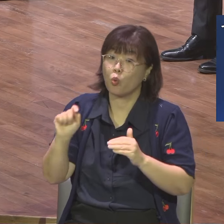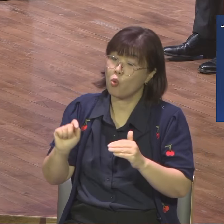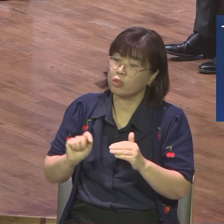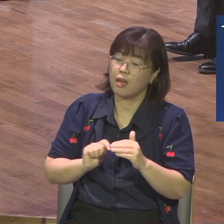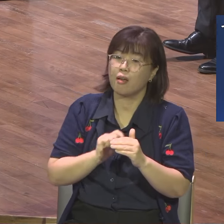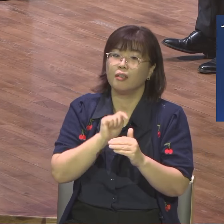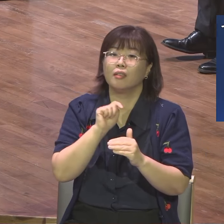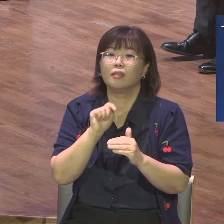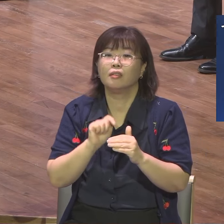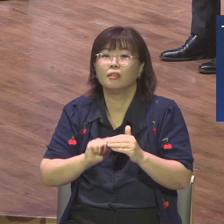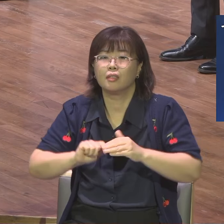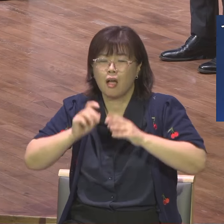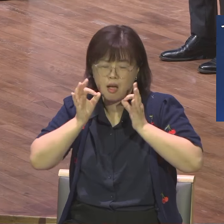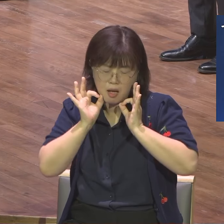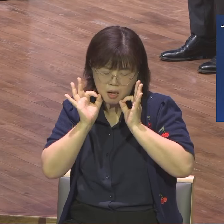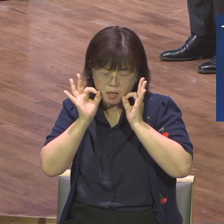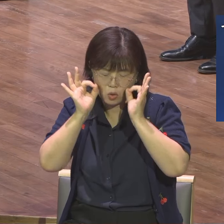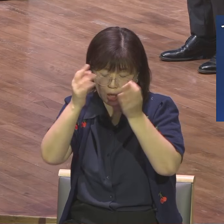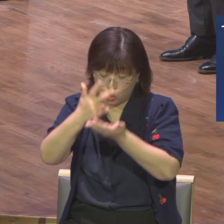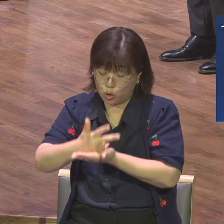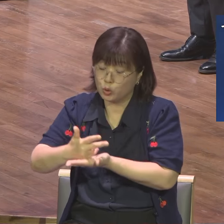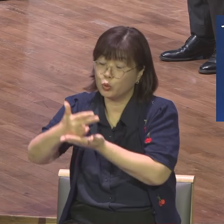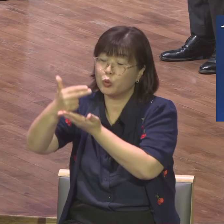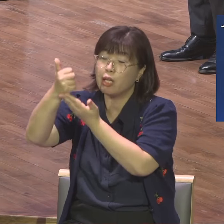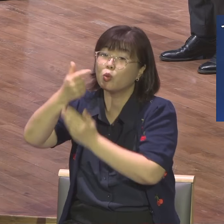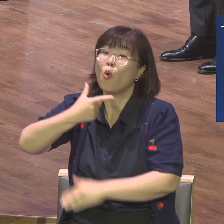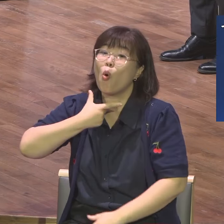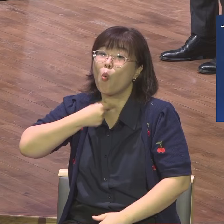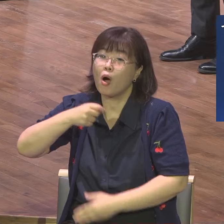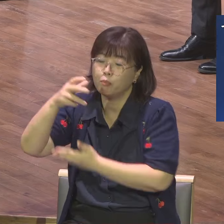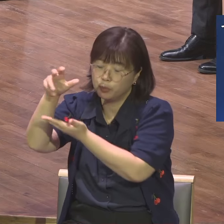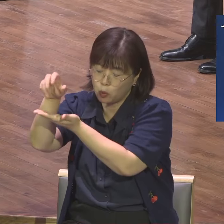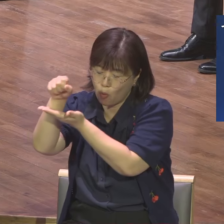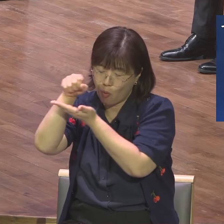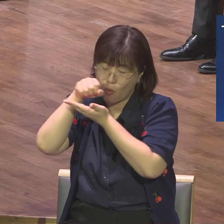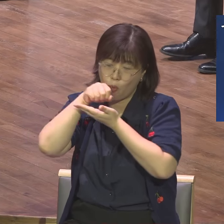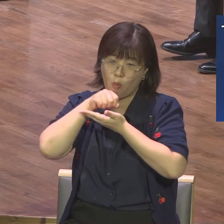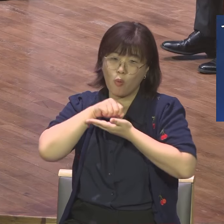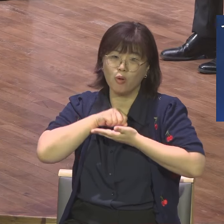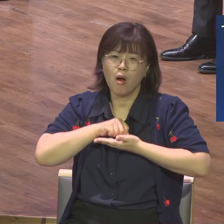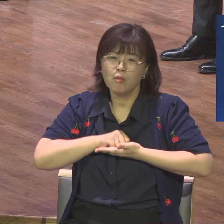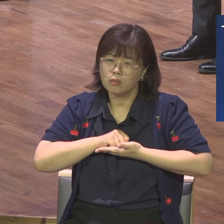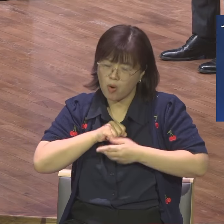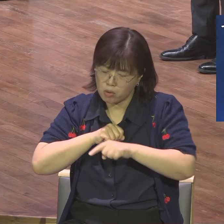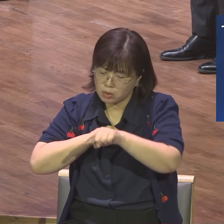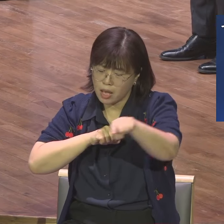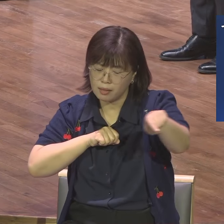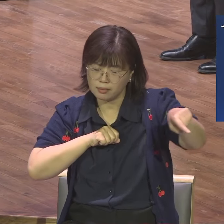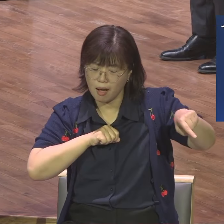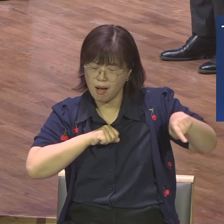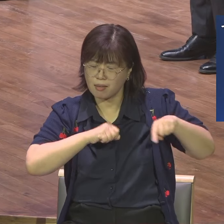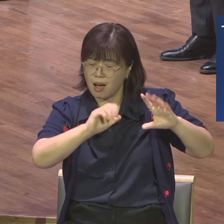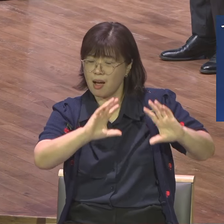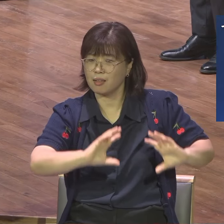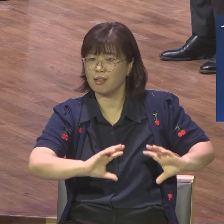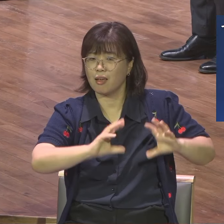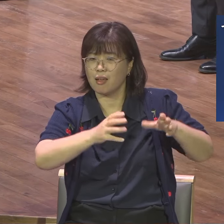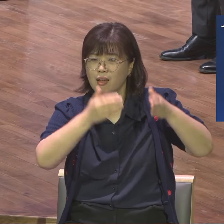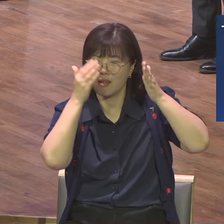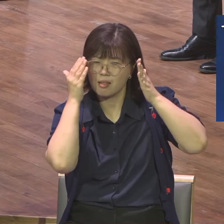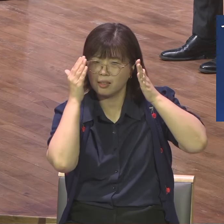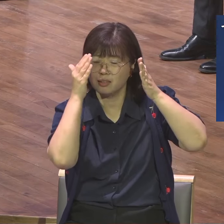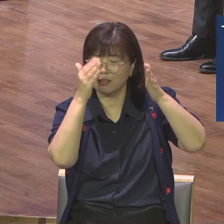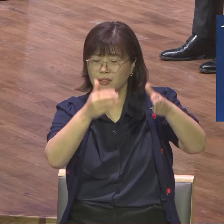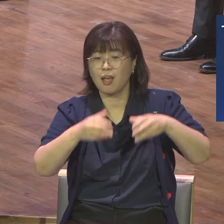심장 속에 간절한 주의 소원 품고 저 세상